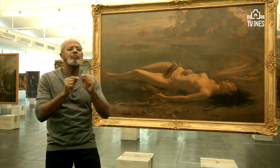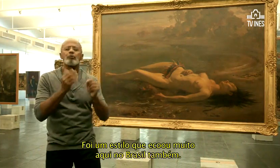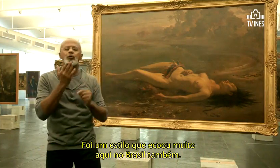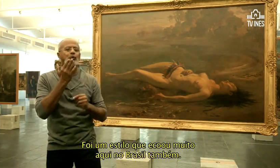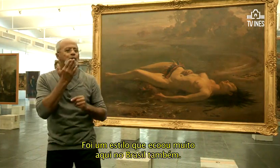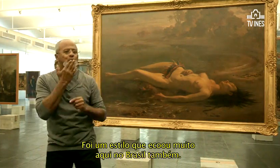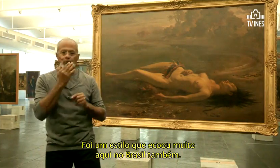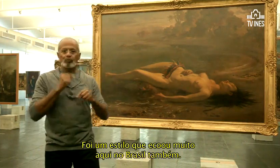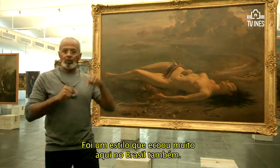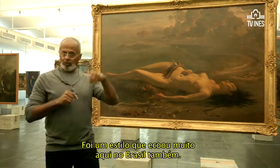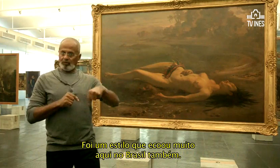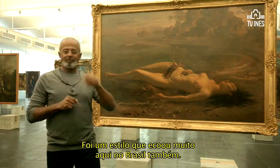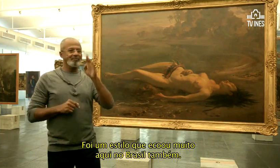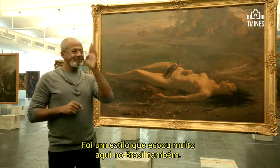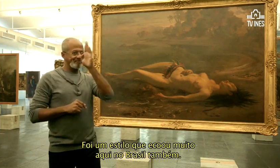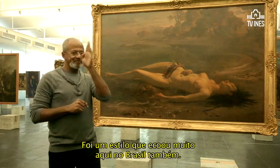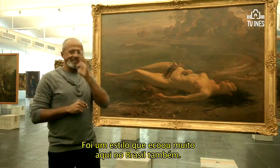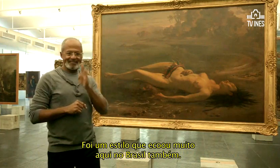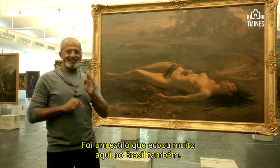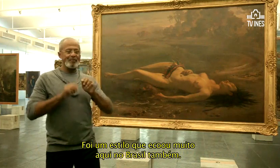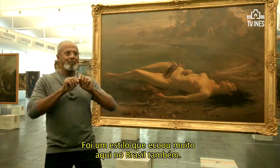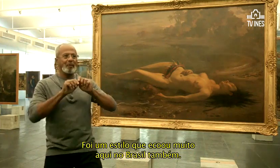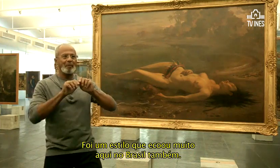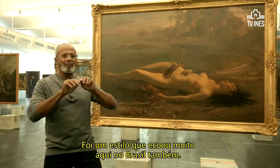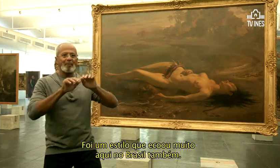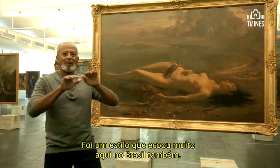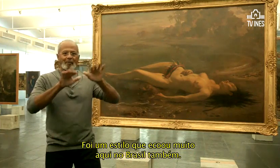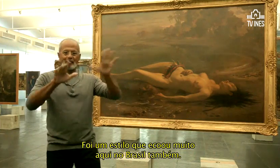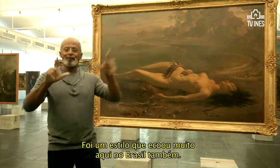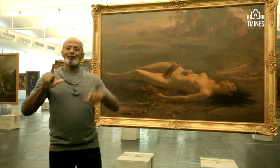Foi um estilo que ecoou muito aqui no Brasil também.